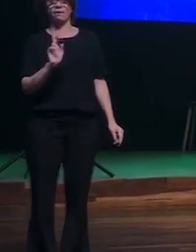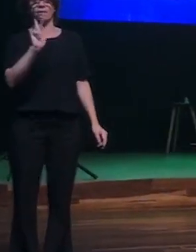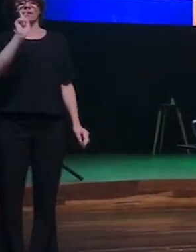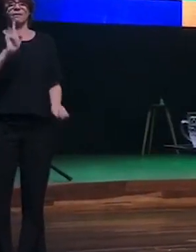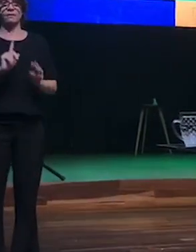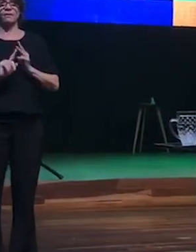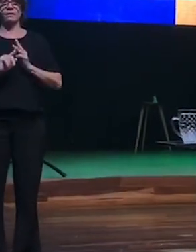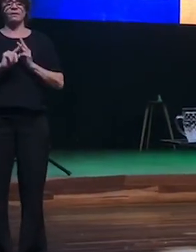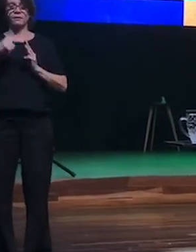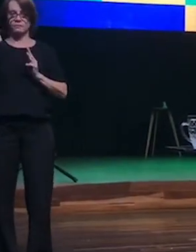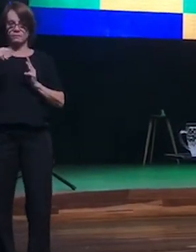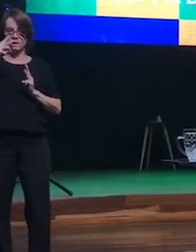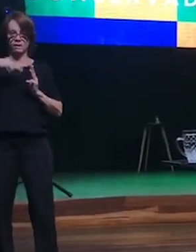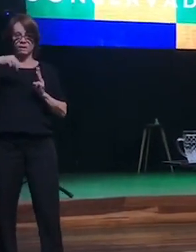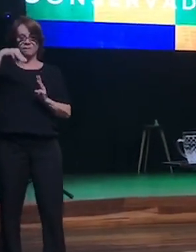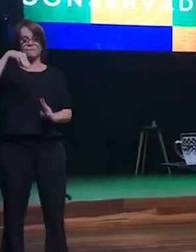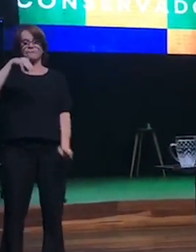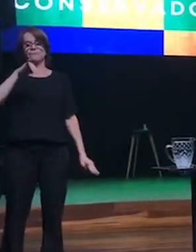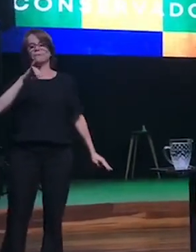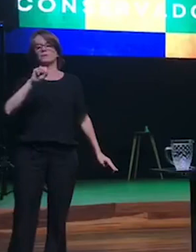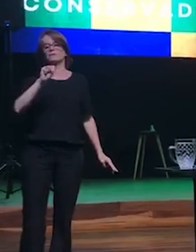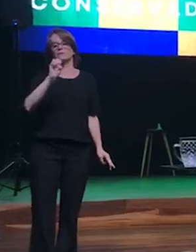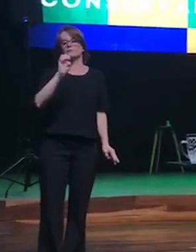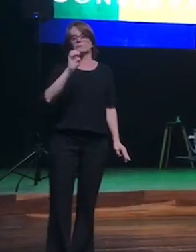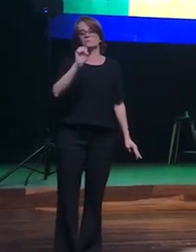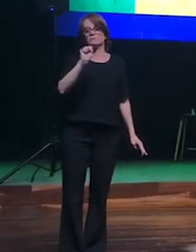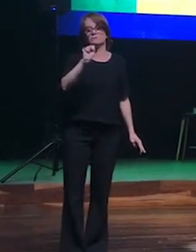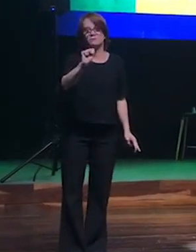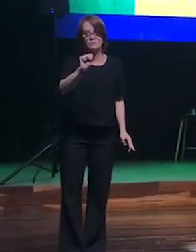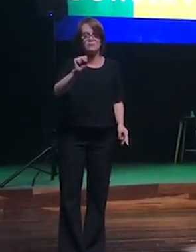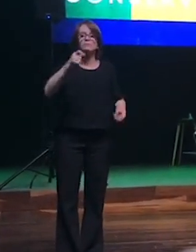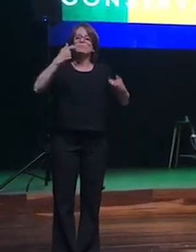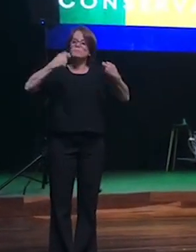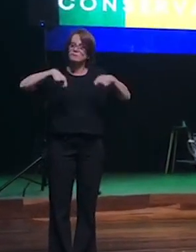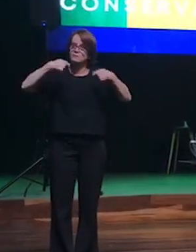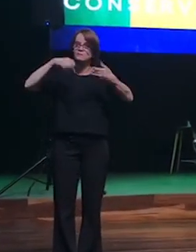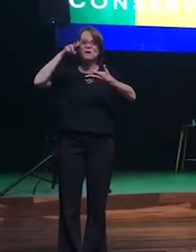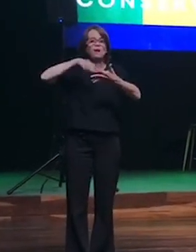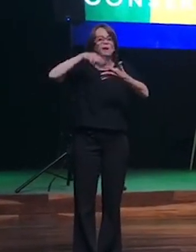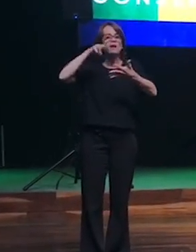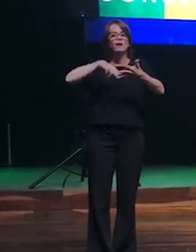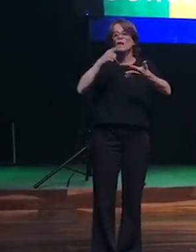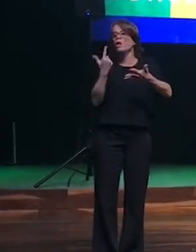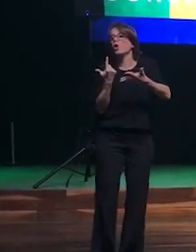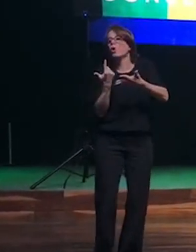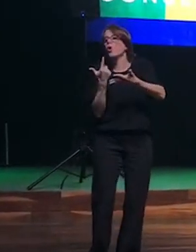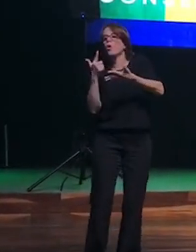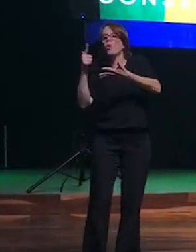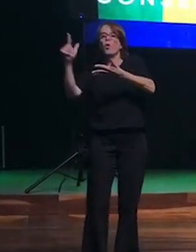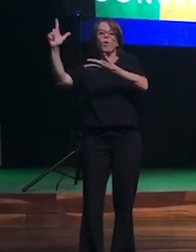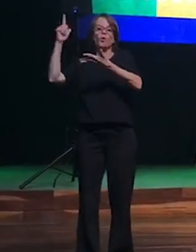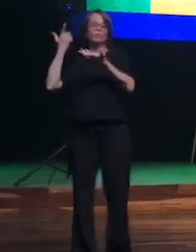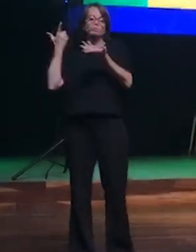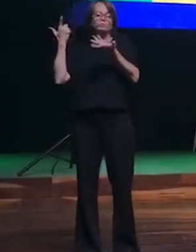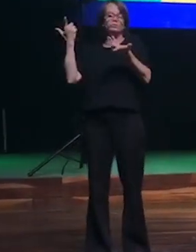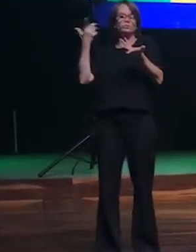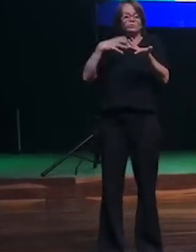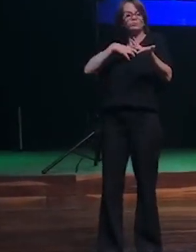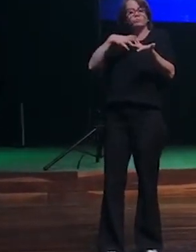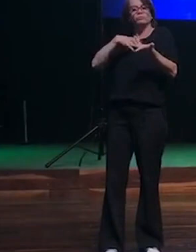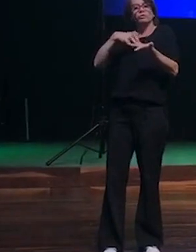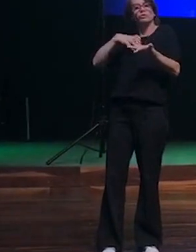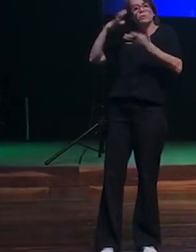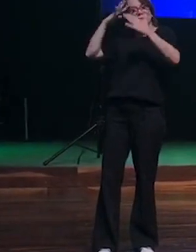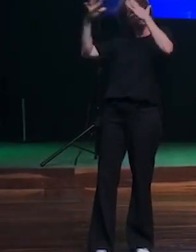tem que ler Mises, tem que ler outras fontes de pensamento que